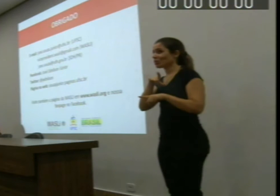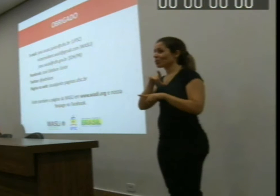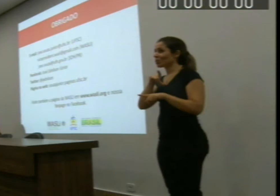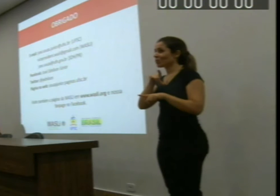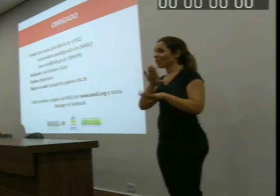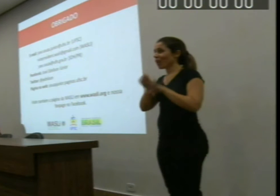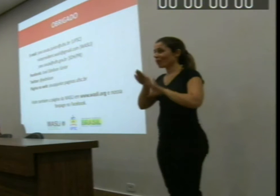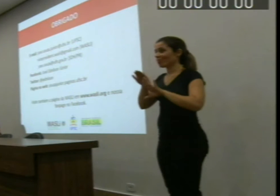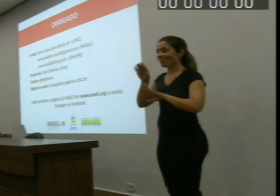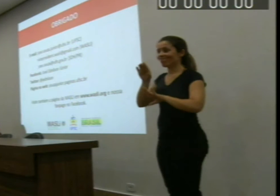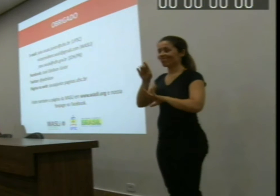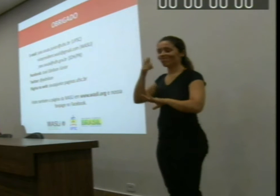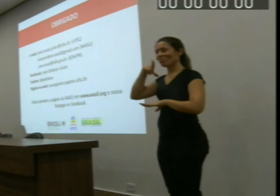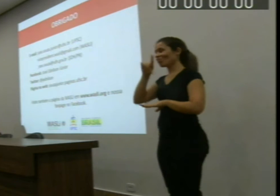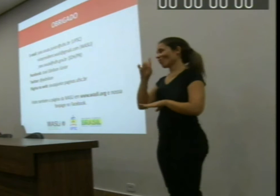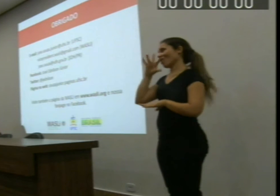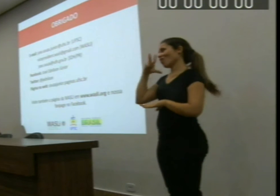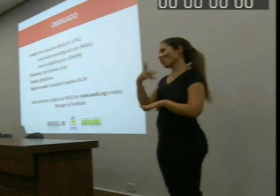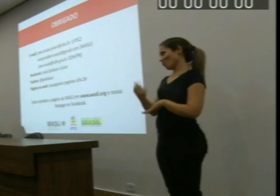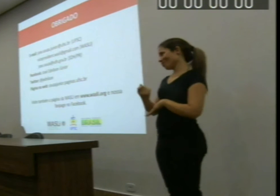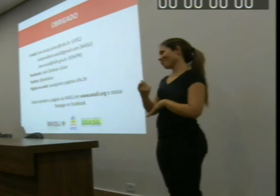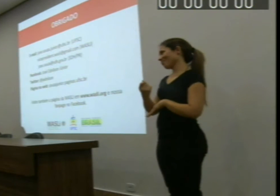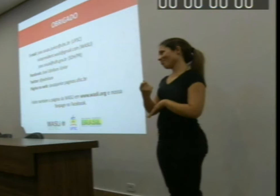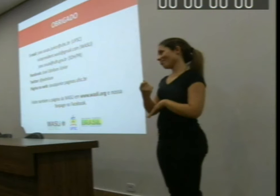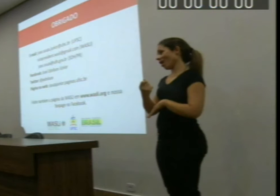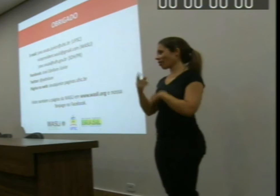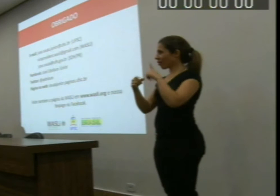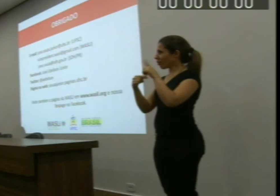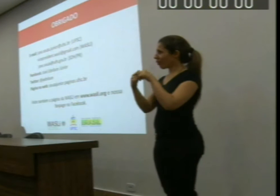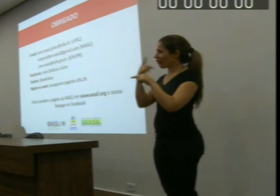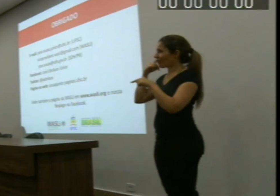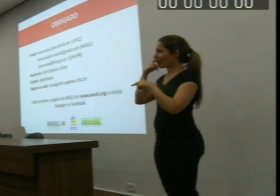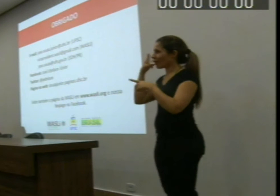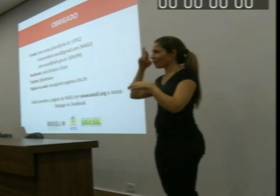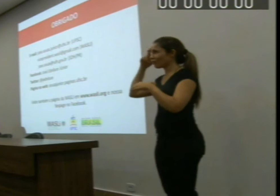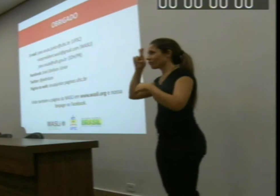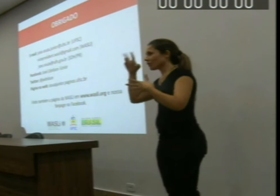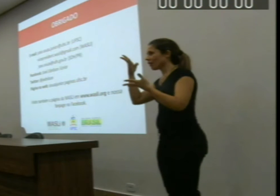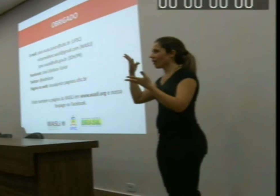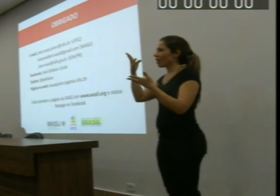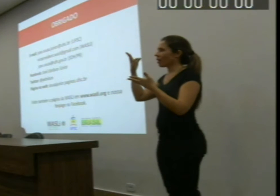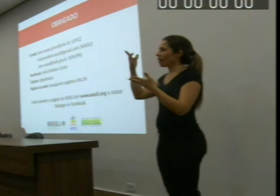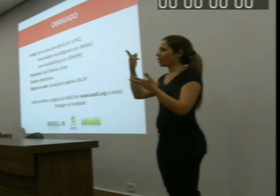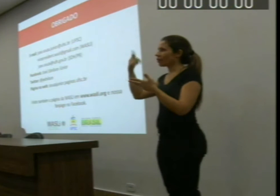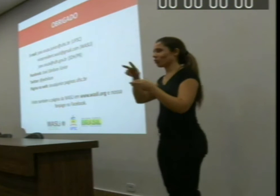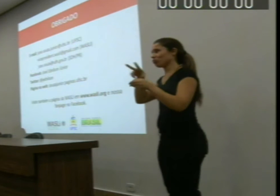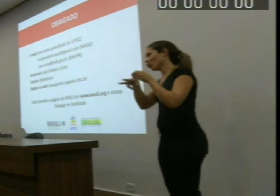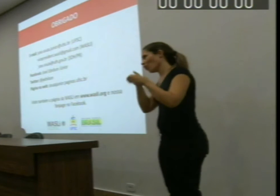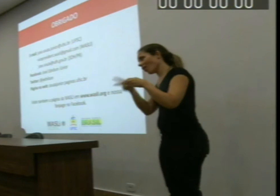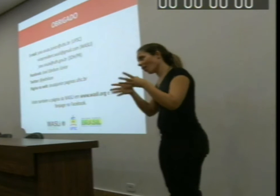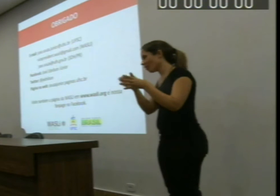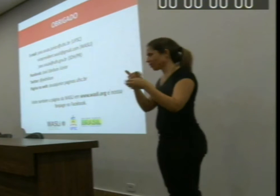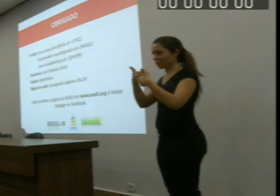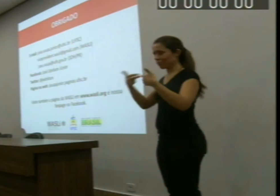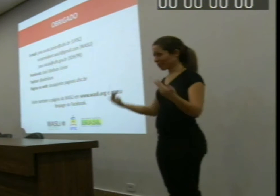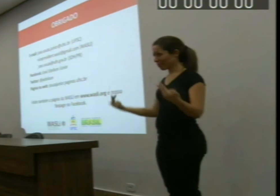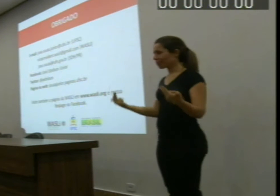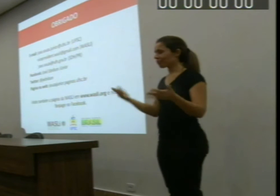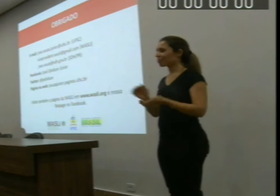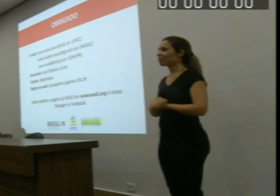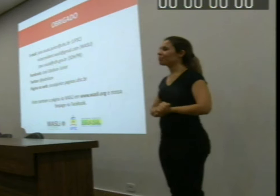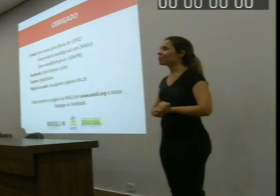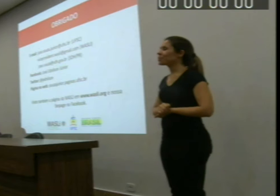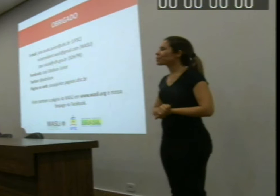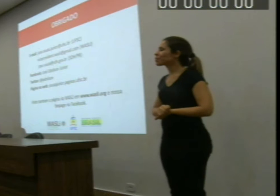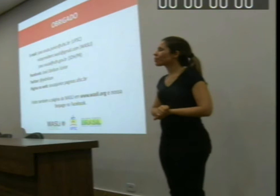vai subindo na hierarquia para quem você vai reclamar sobre a o intérprete de língua de sinais né um